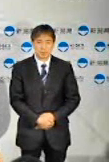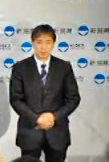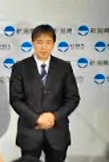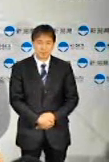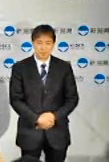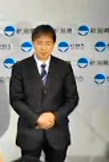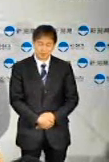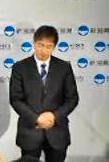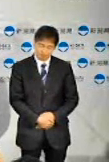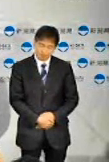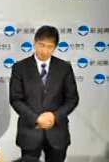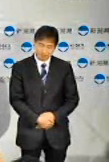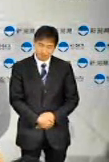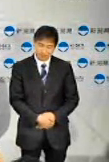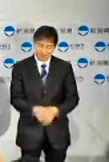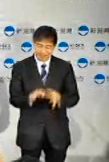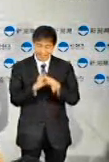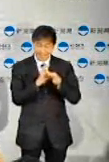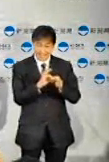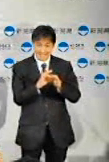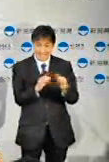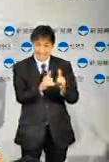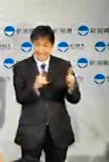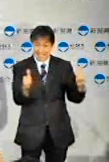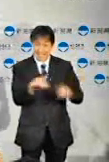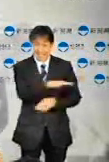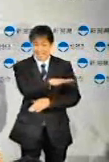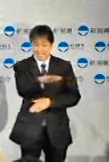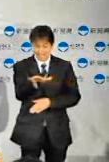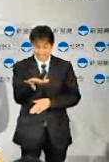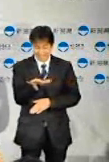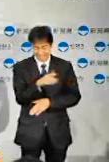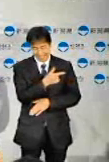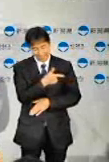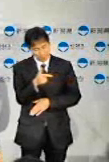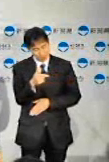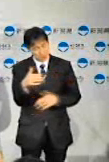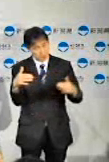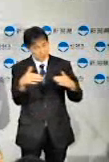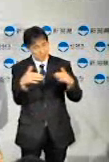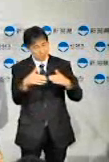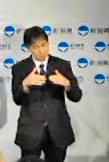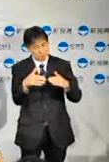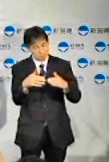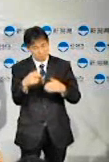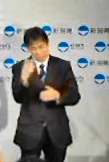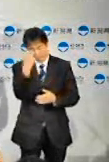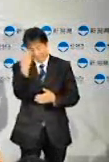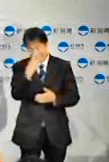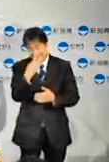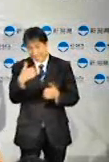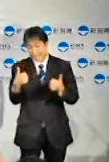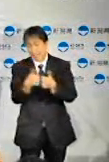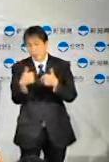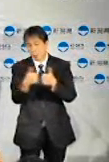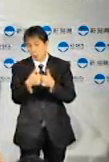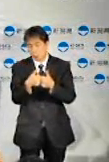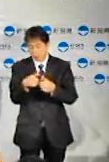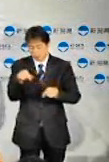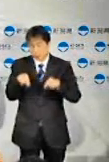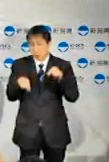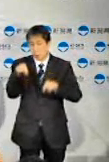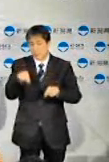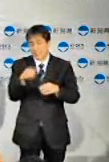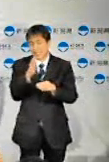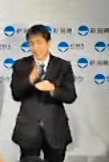まあ今関係者がいろんなあのなんていうか議論検討調整をやっ